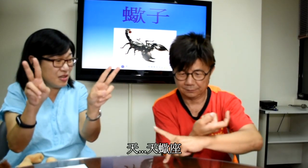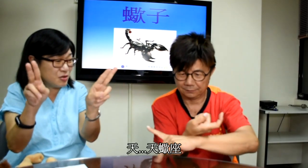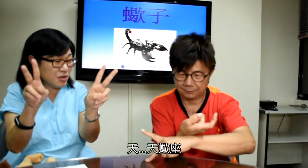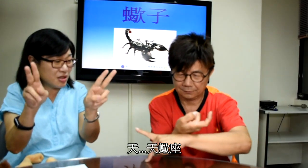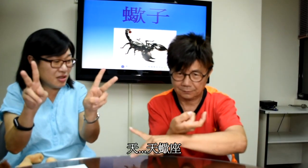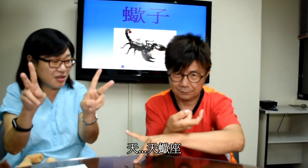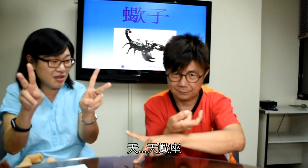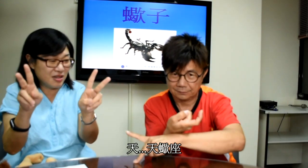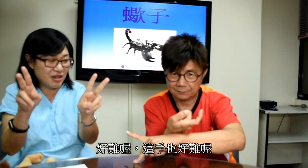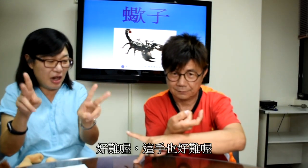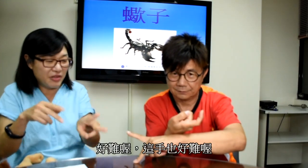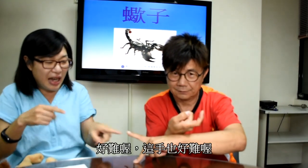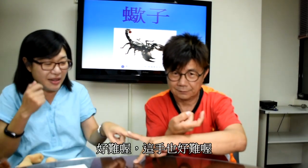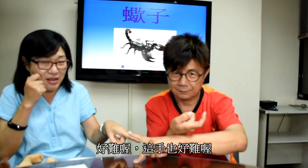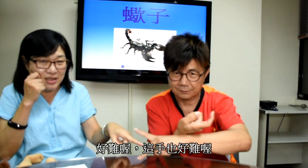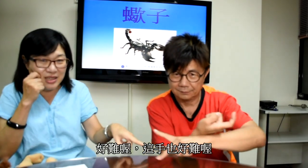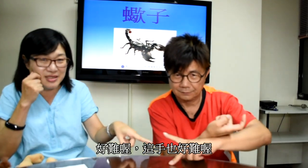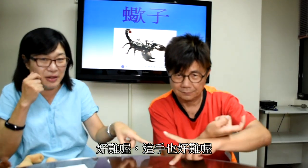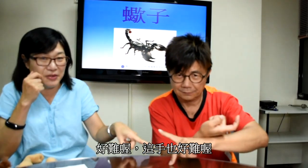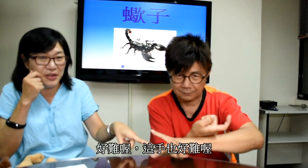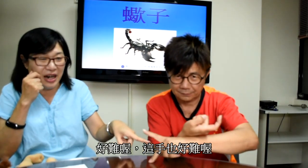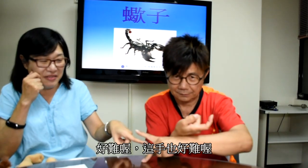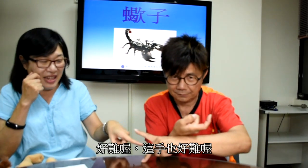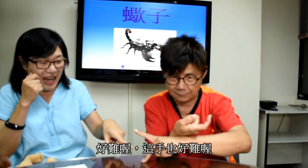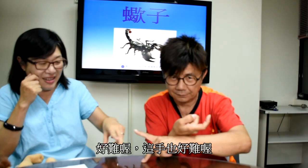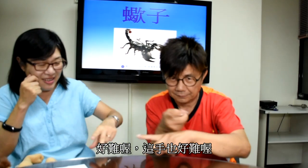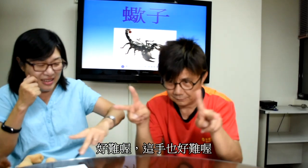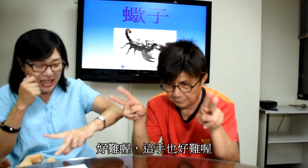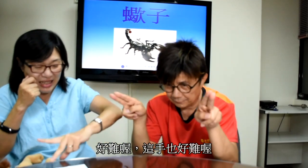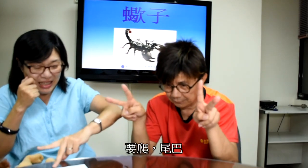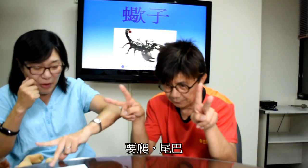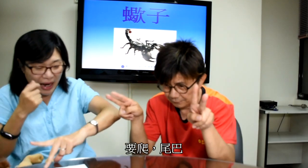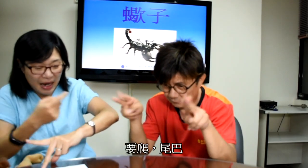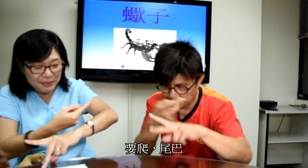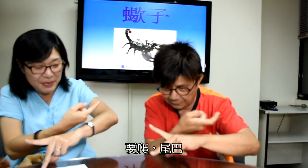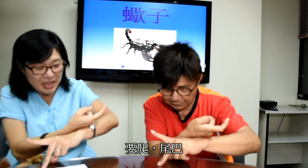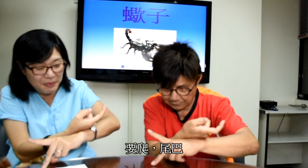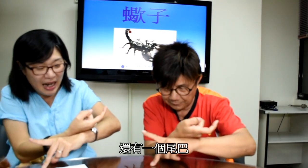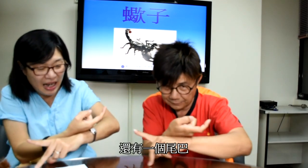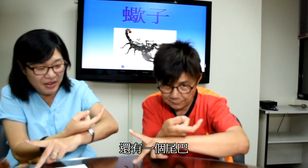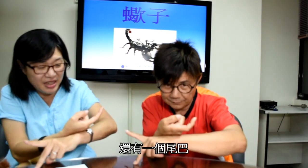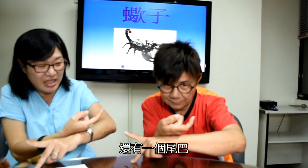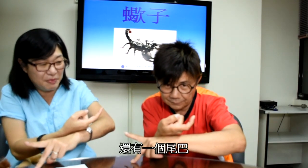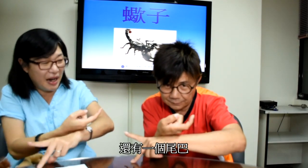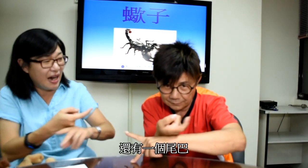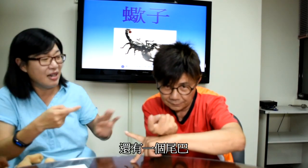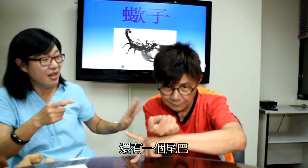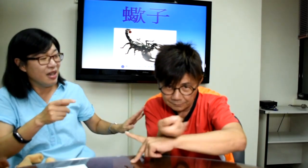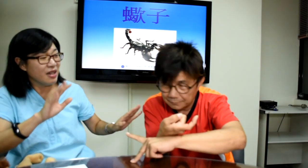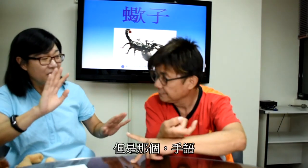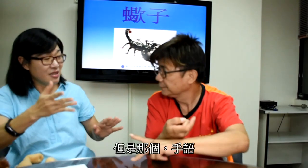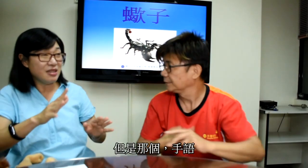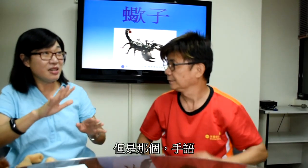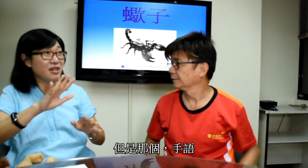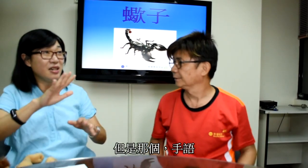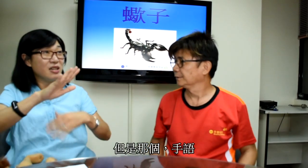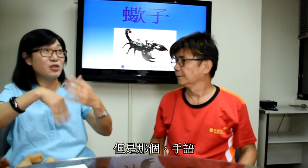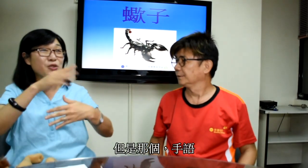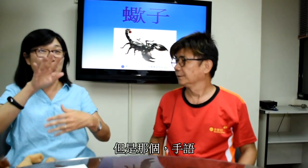天蝎座，好难哦，这手语好难哦，要爬尾巴，还有一个尾巴，但是那个手语